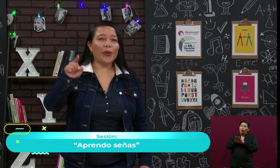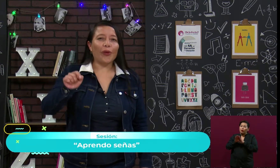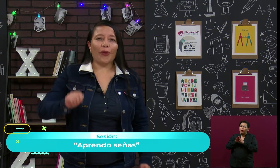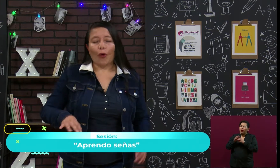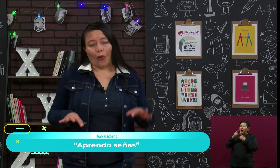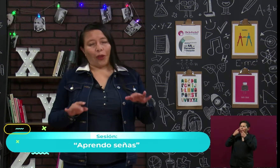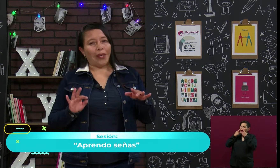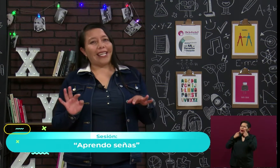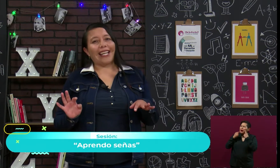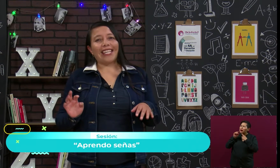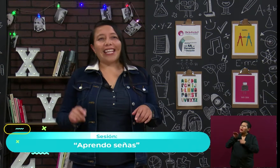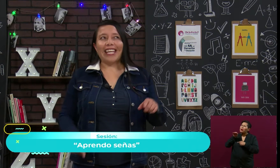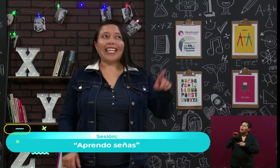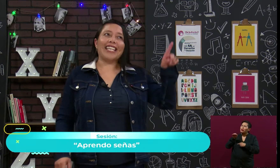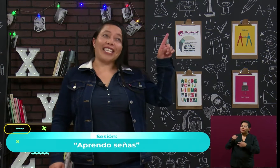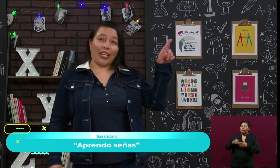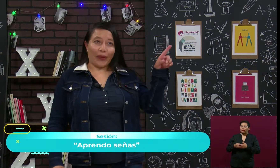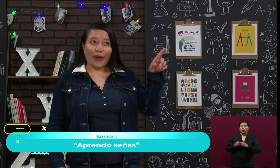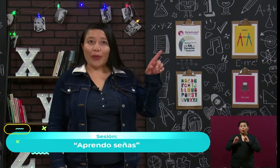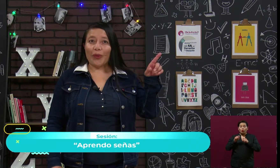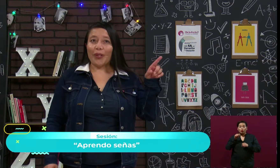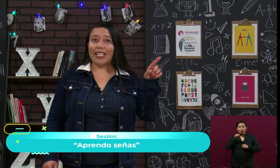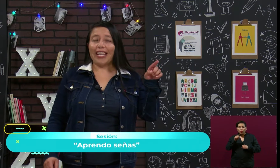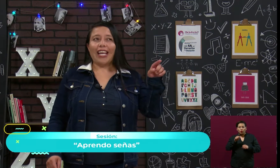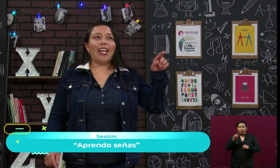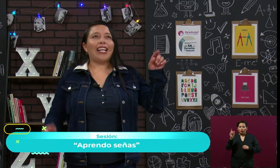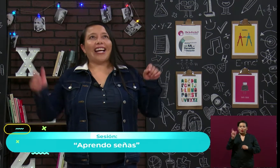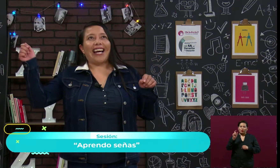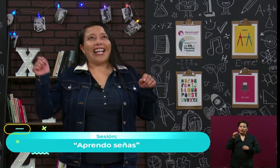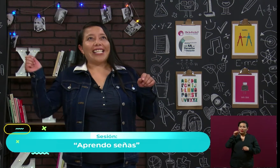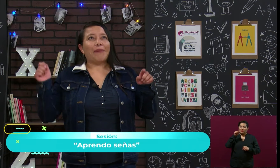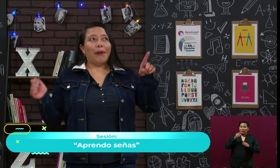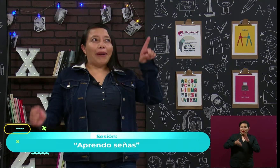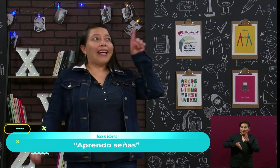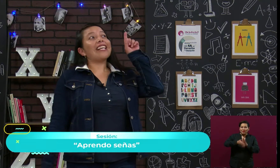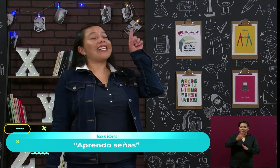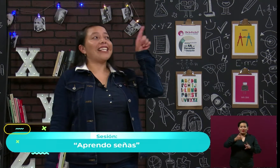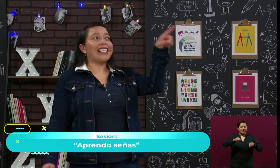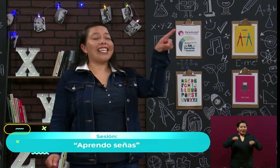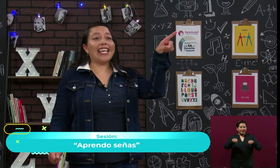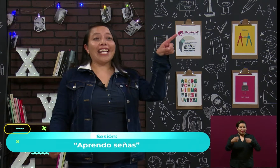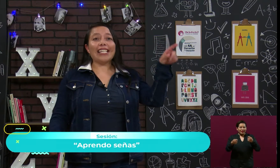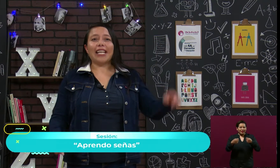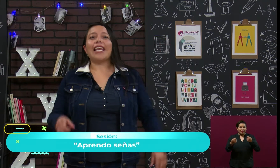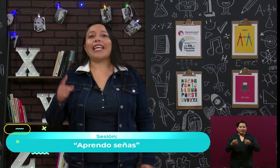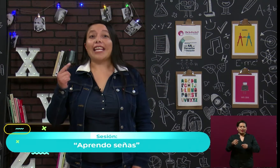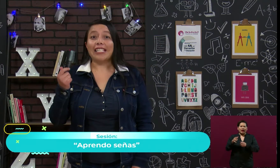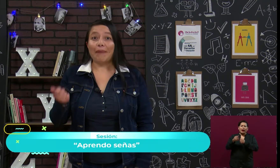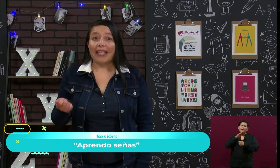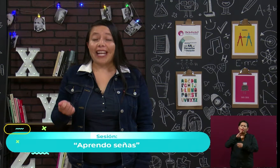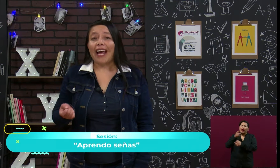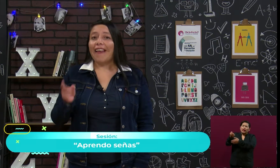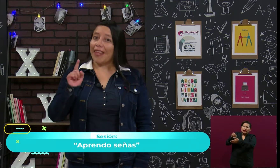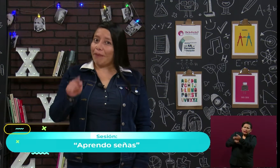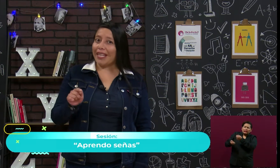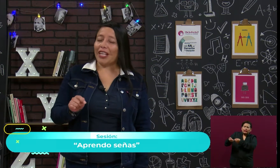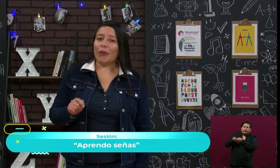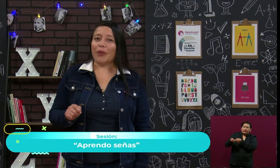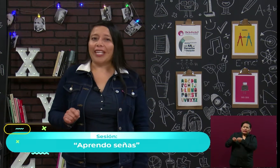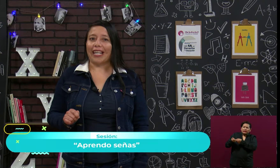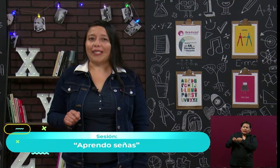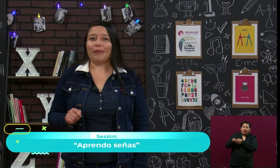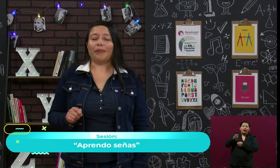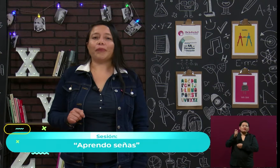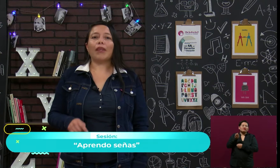O tú, cuando vas a la tiendita y se te antoja un dulce, jalas a mamá, la señalas y de esa manera también